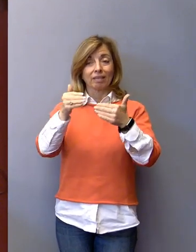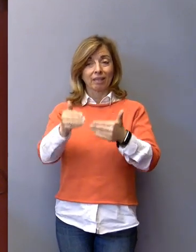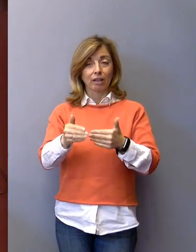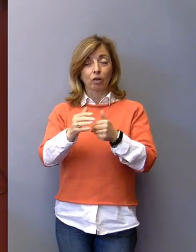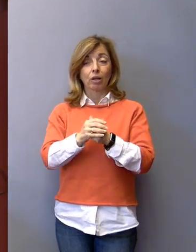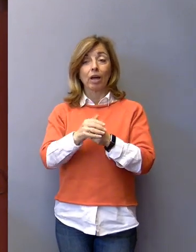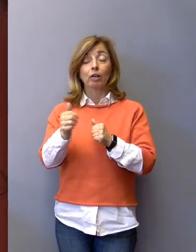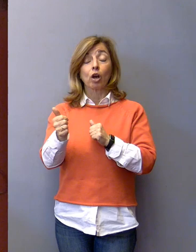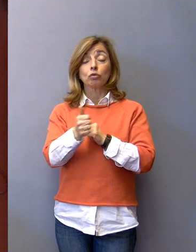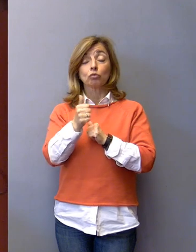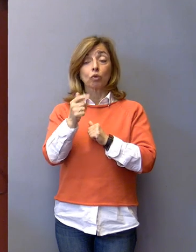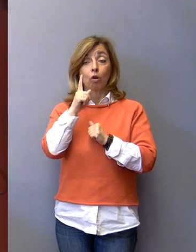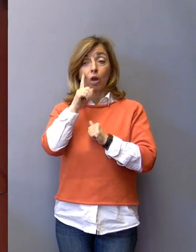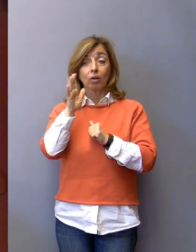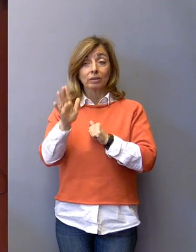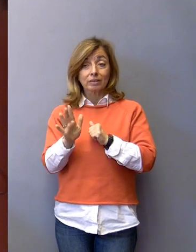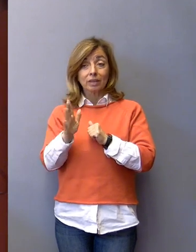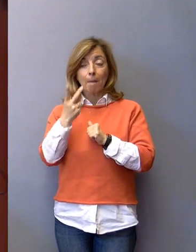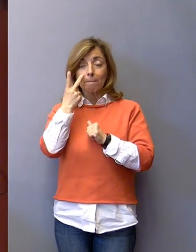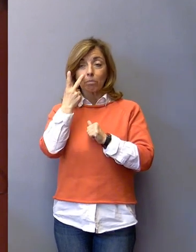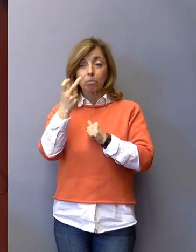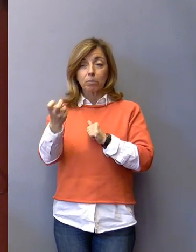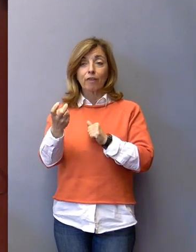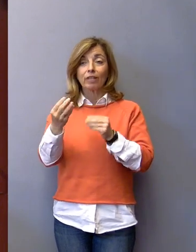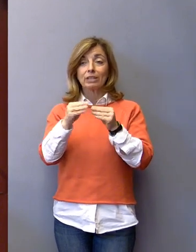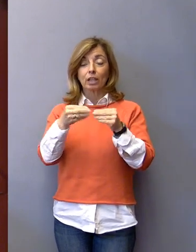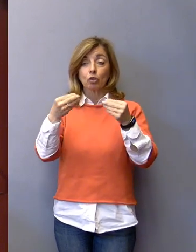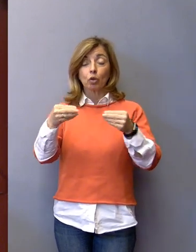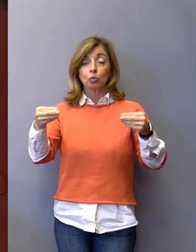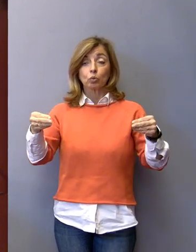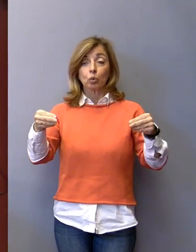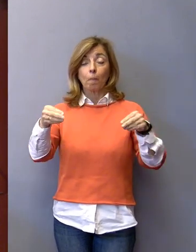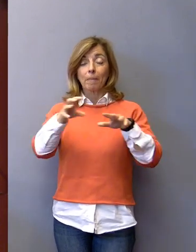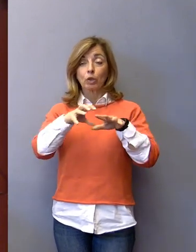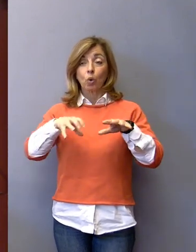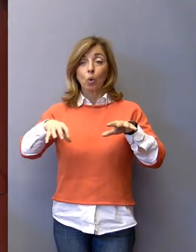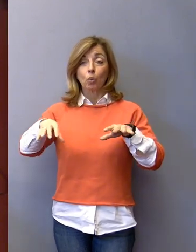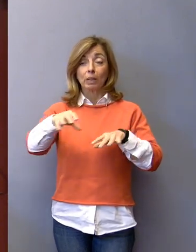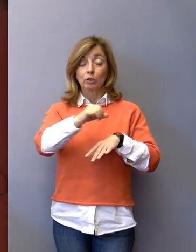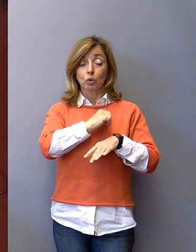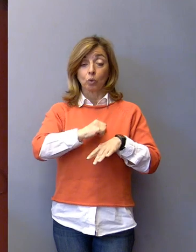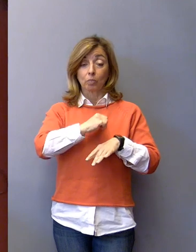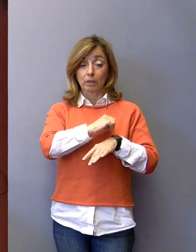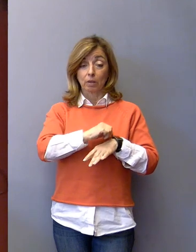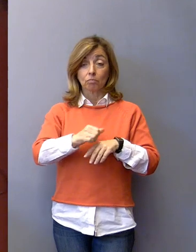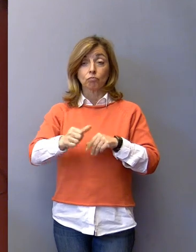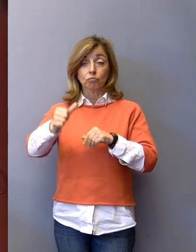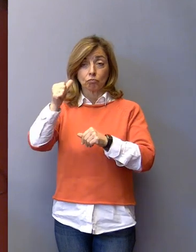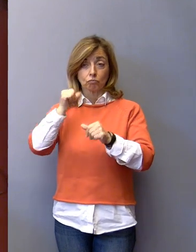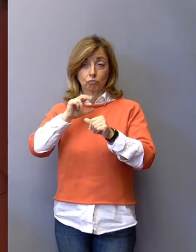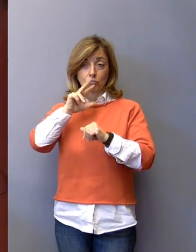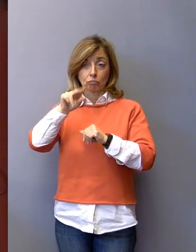consentita solo se espressamente prevista dallo strumento urbanistico comunale Noi stiamo facendo l'ho già detto in commissione